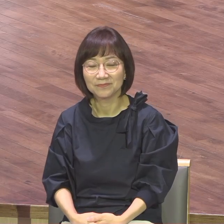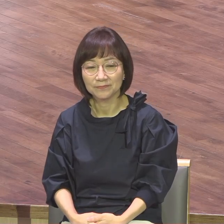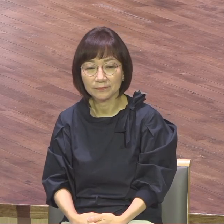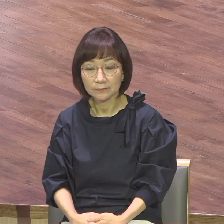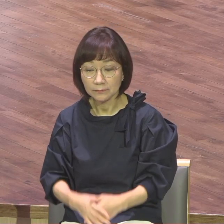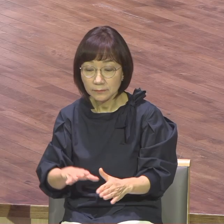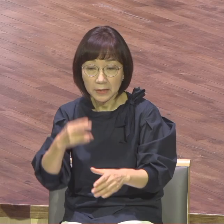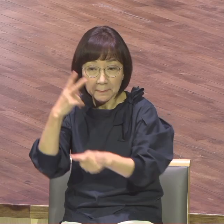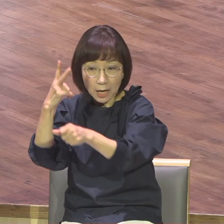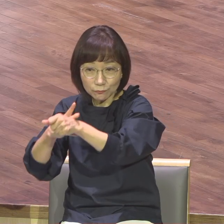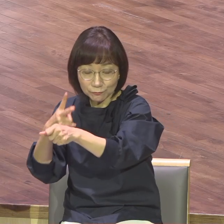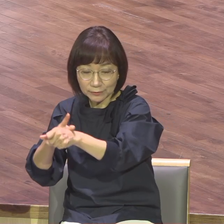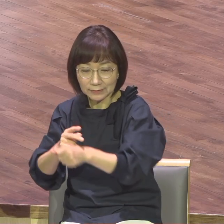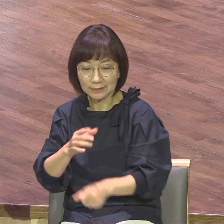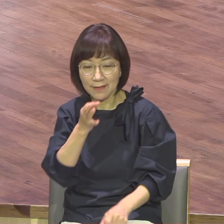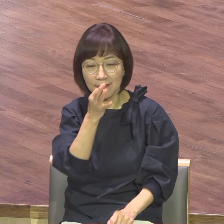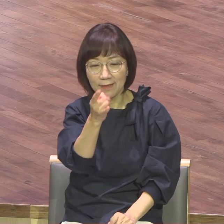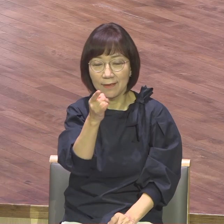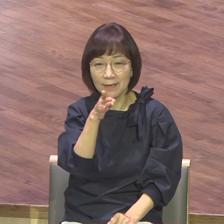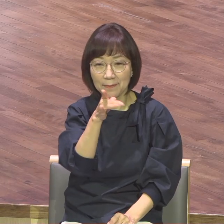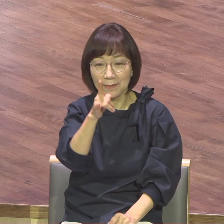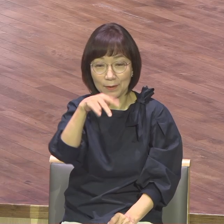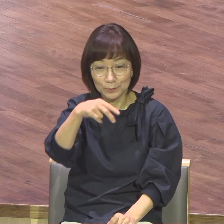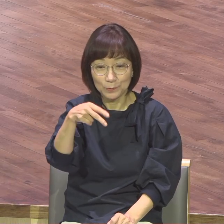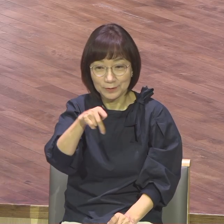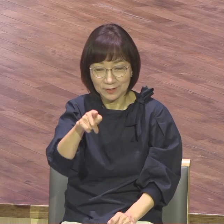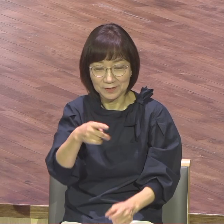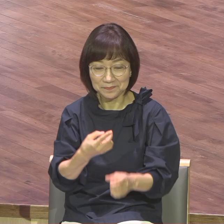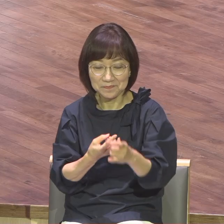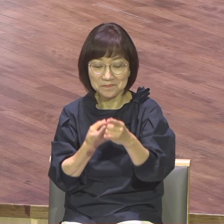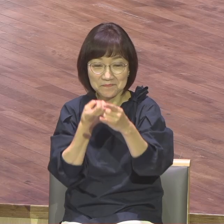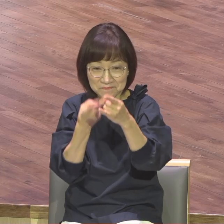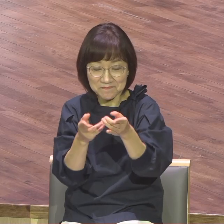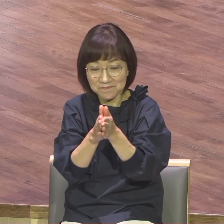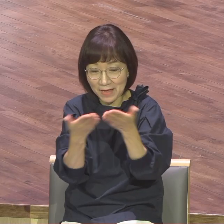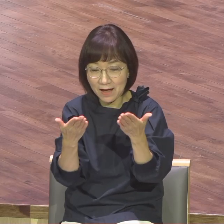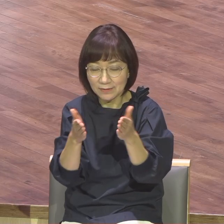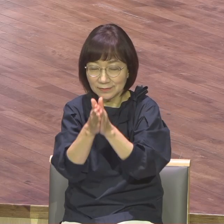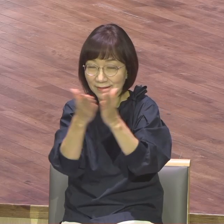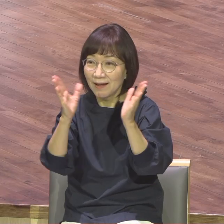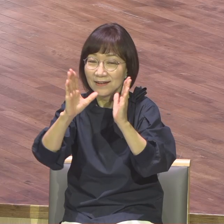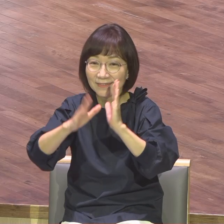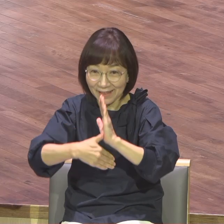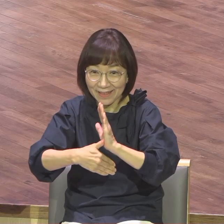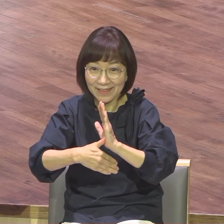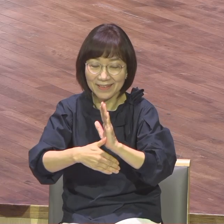사도 바울이 에베소서를 시작하면서 이 구원의 이 축복으로부터